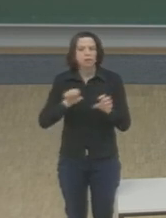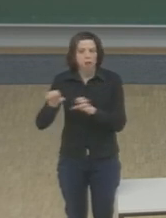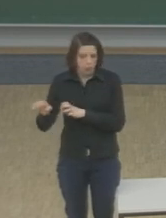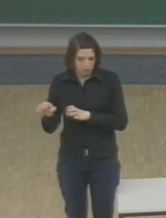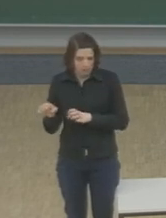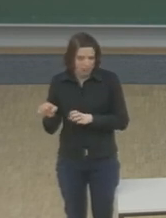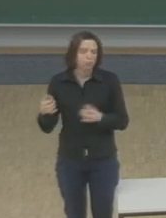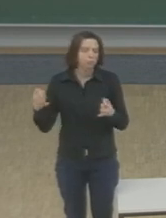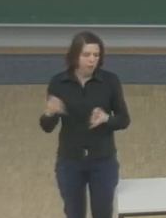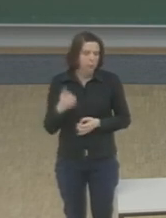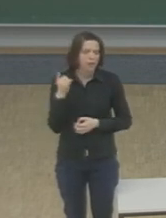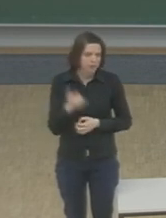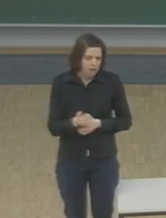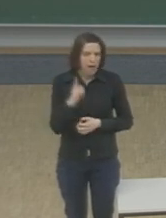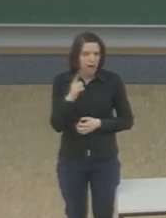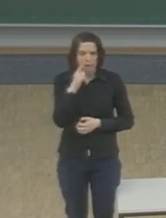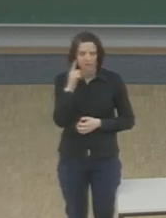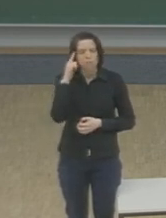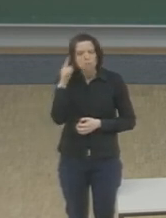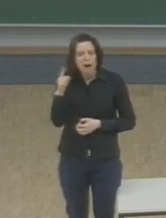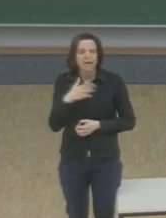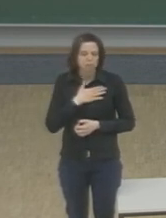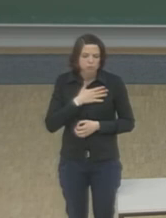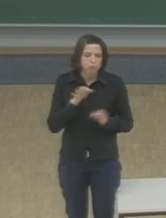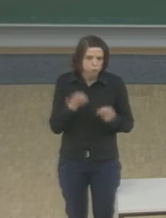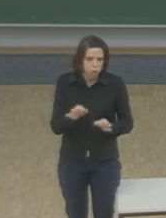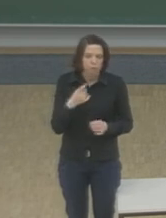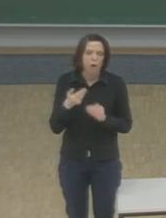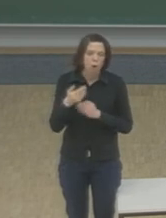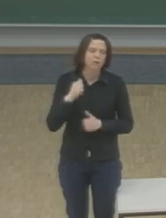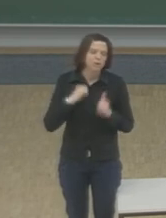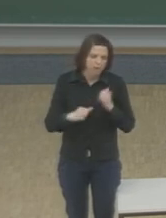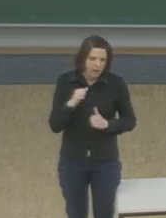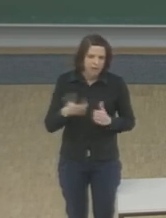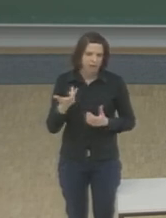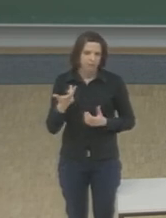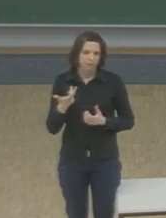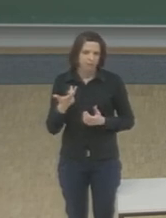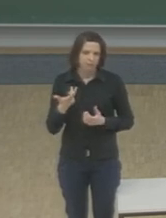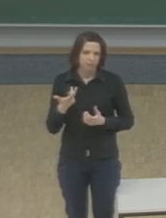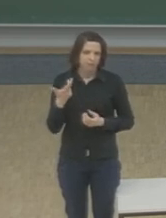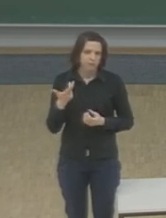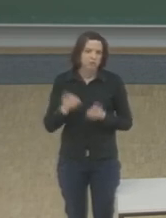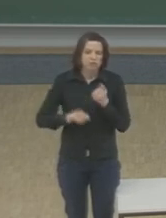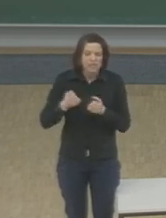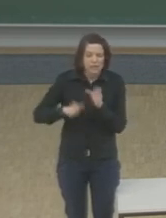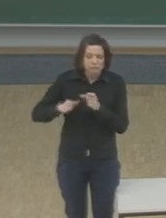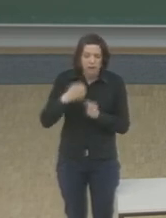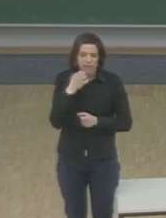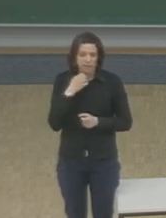dienlich, wenn im Zuge einer gut gemeinten, aber leider dann oft schlecht gemachten, Schwierigkeiten vermeiden